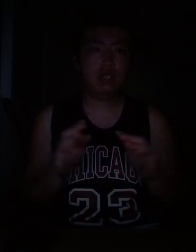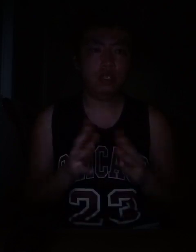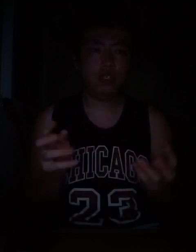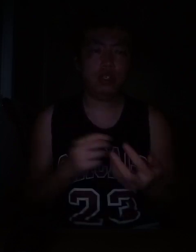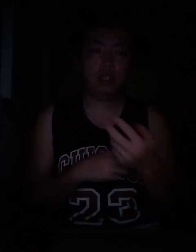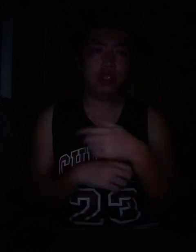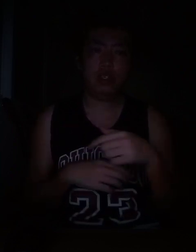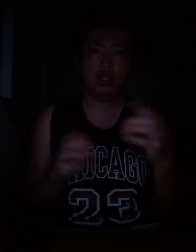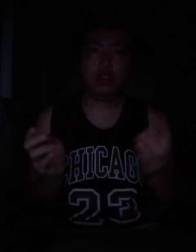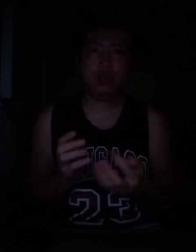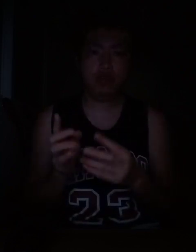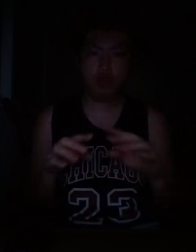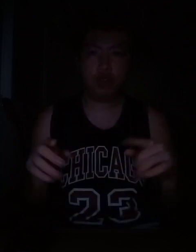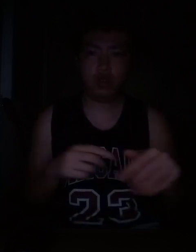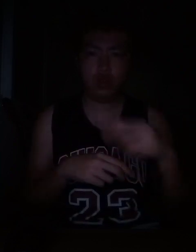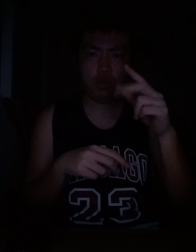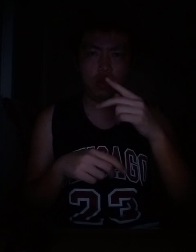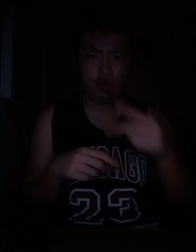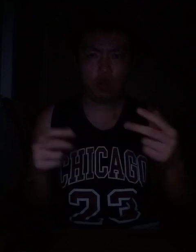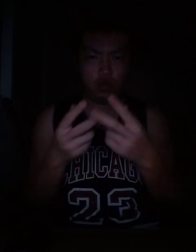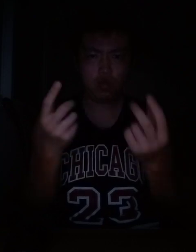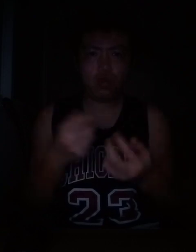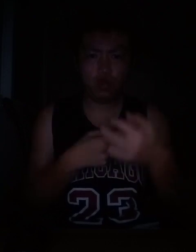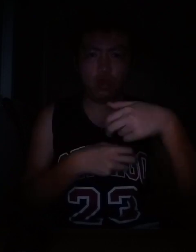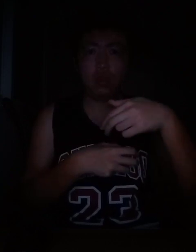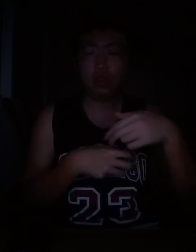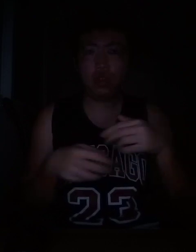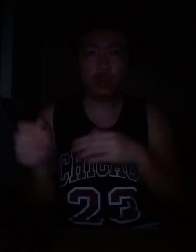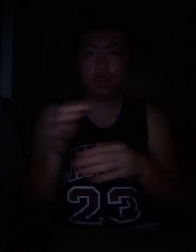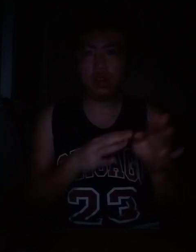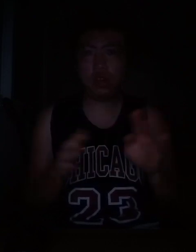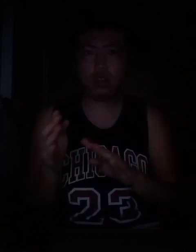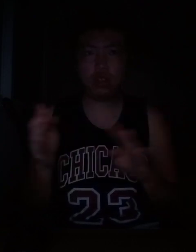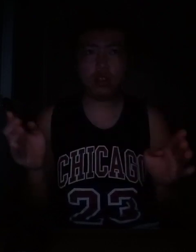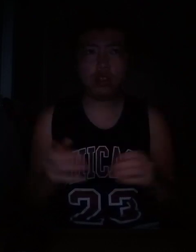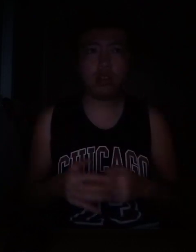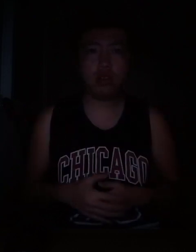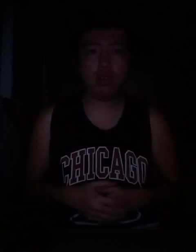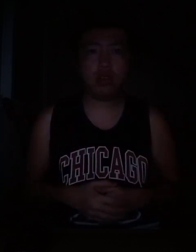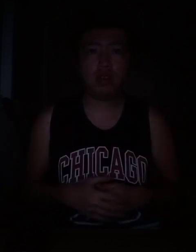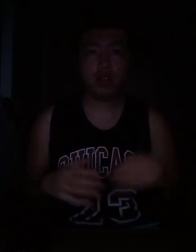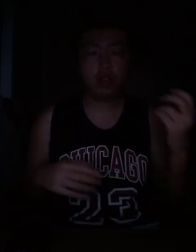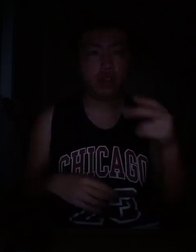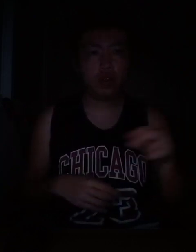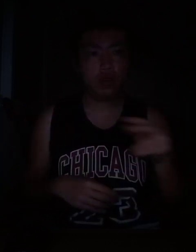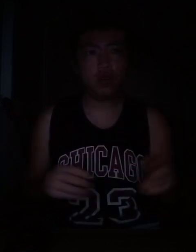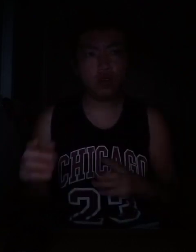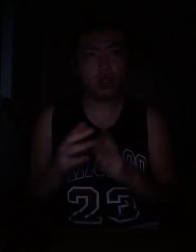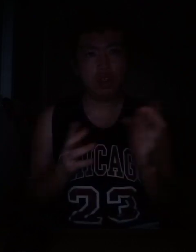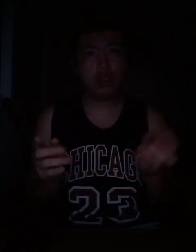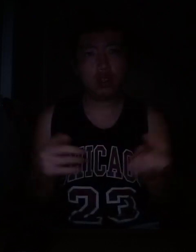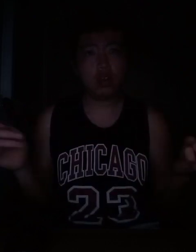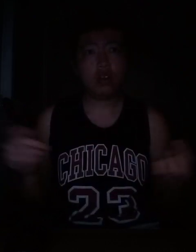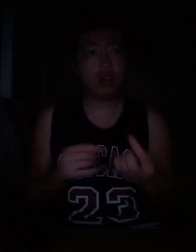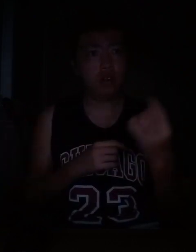올해 처음으로 대중교통을 이용하는 도민이 직접 서비스를 평가합니다. 제주도는 동일 노선에 주 3회 이상